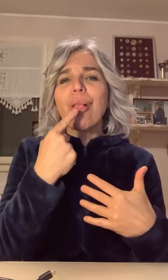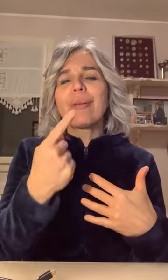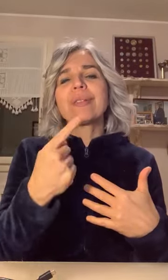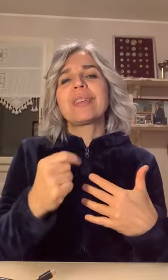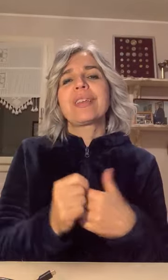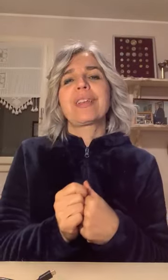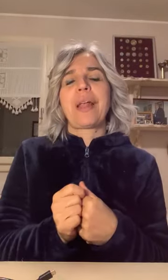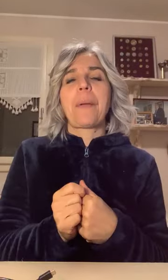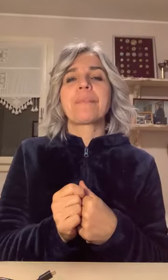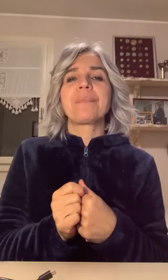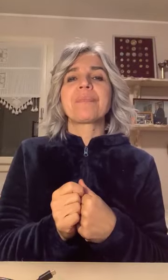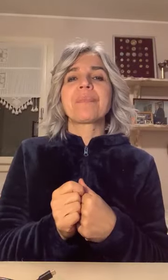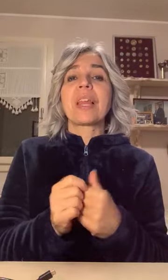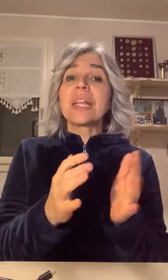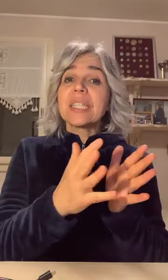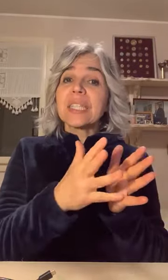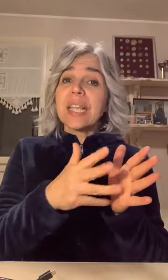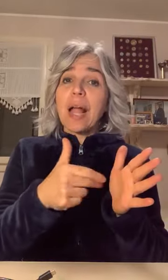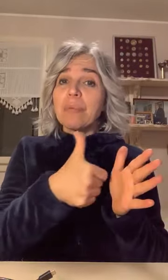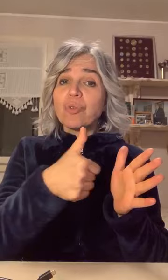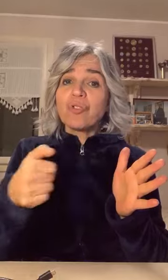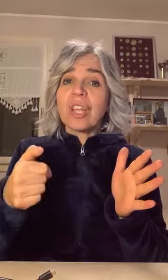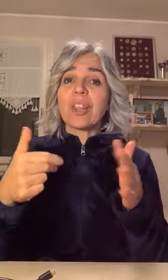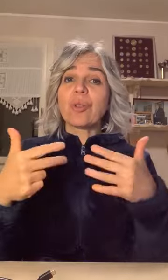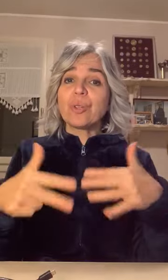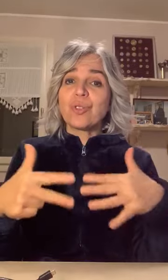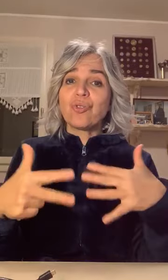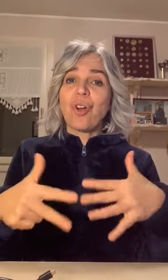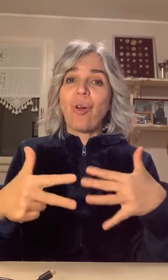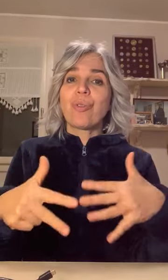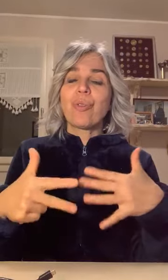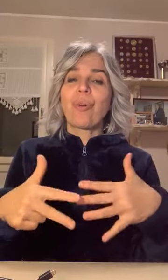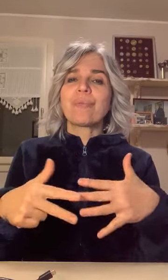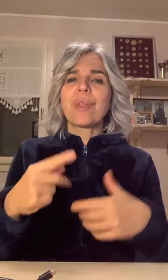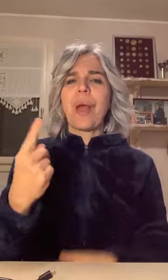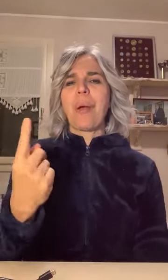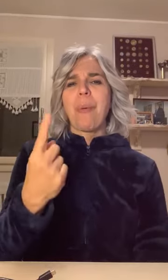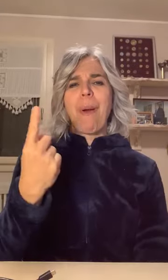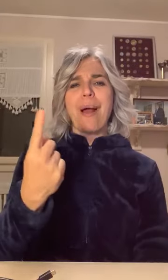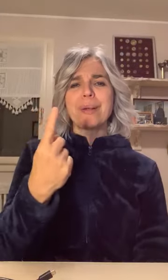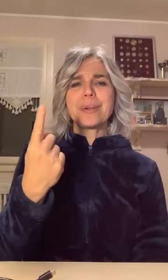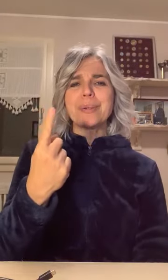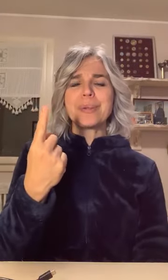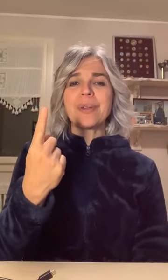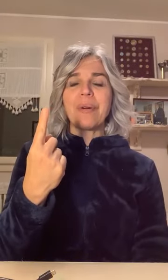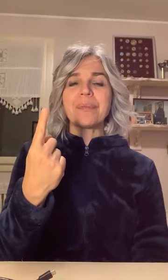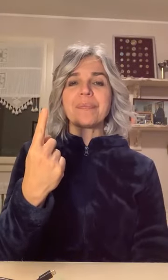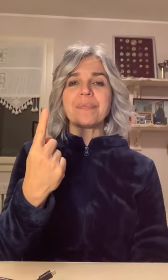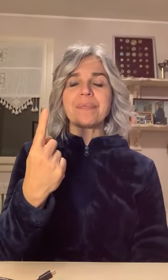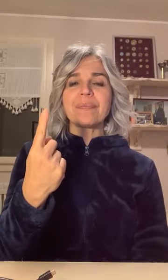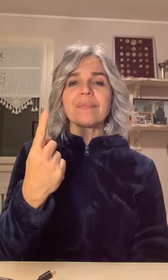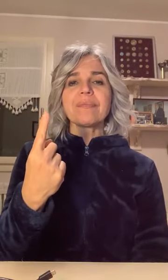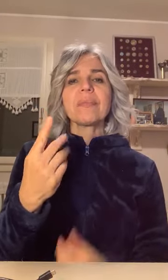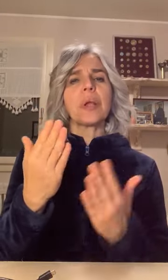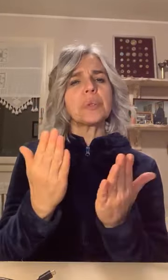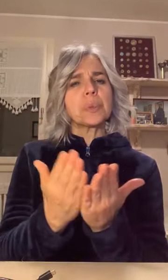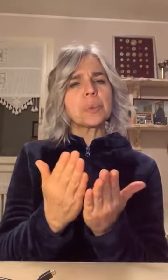chiudo. Il Salmo 118, qualcuno ha fatto uno studio approfondito nelle